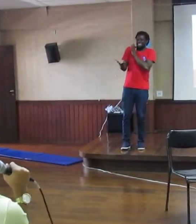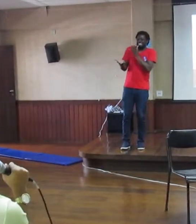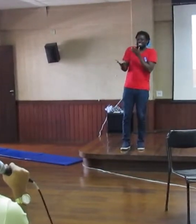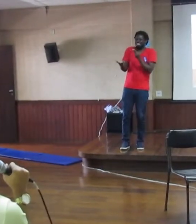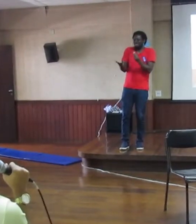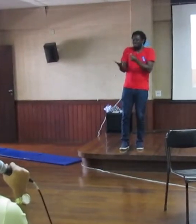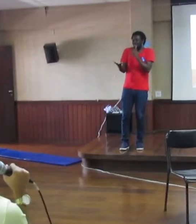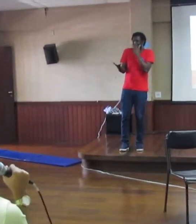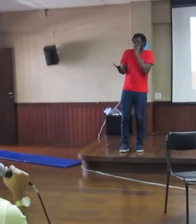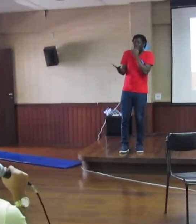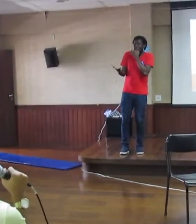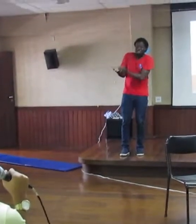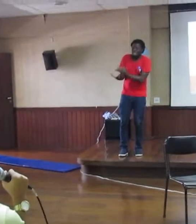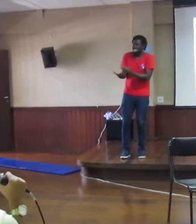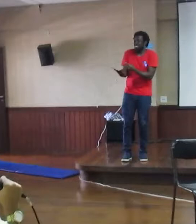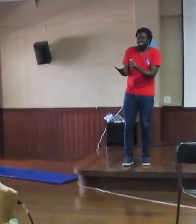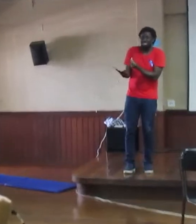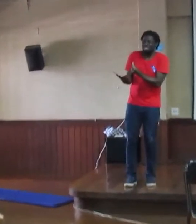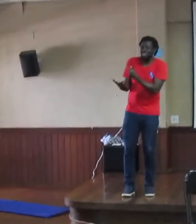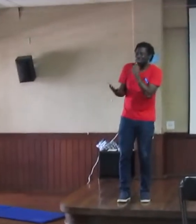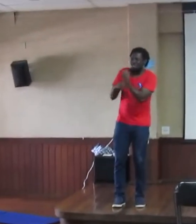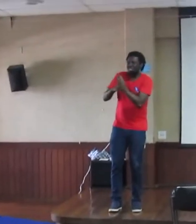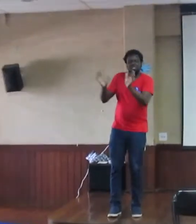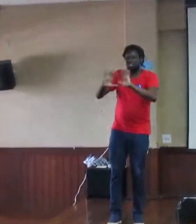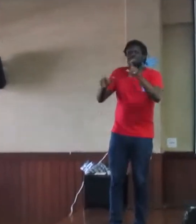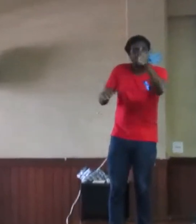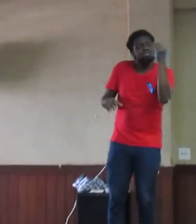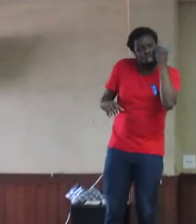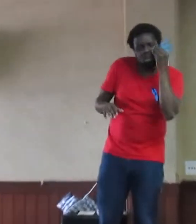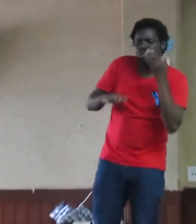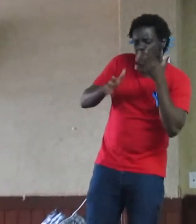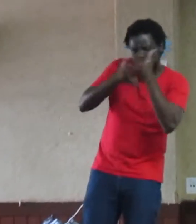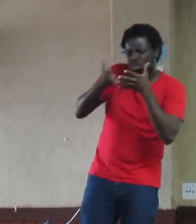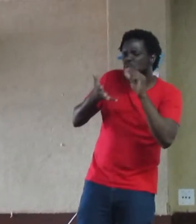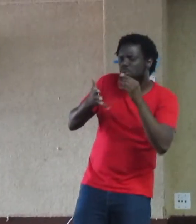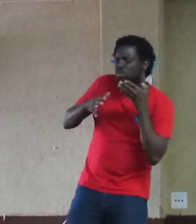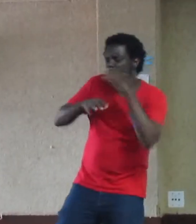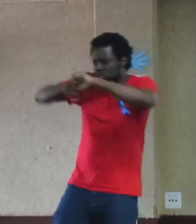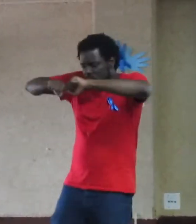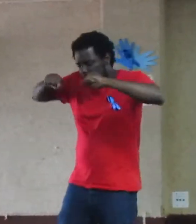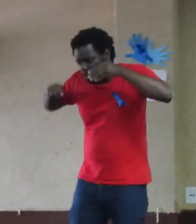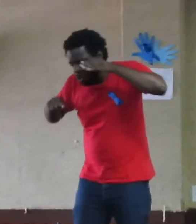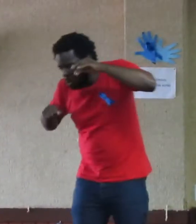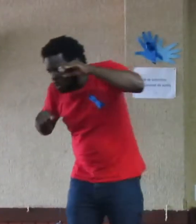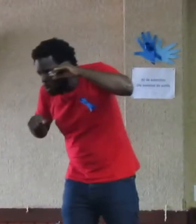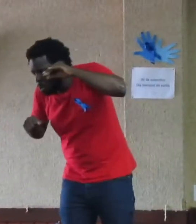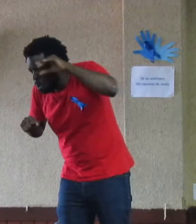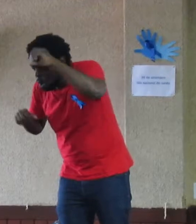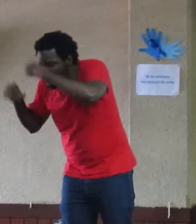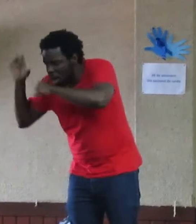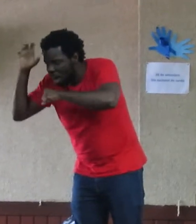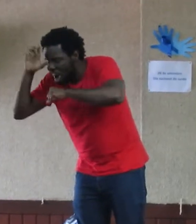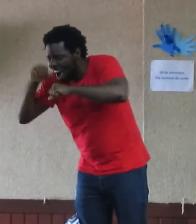não conhecem a vida do surdo e acaba gerando um certo preconceito. Dizem, a língua de sinais é algo que é gesto,